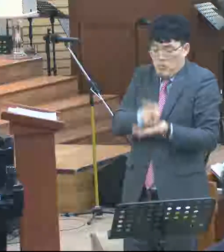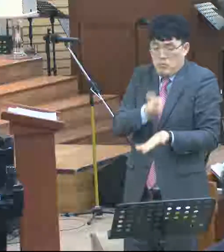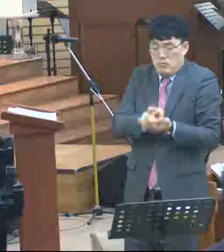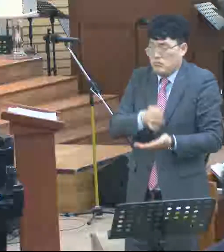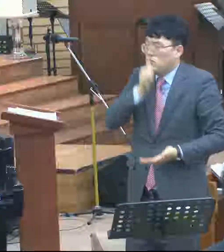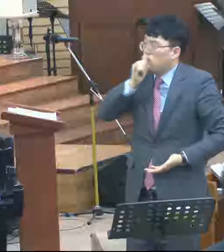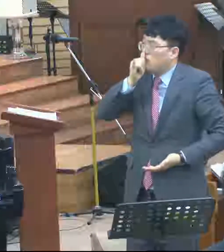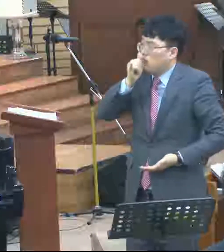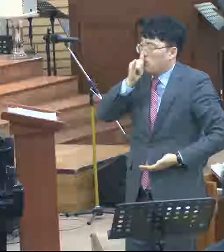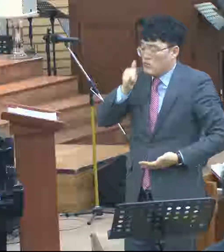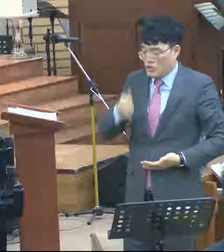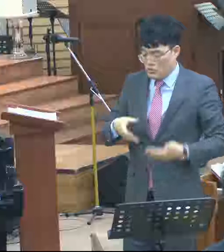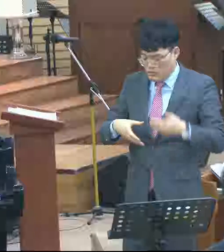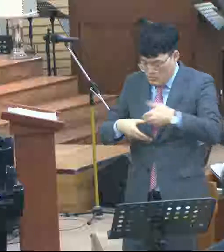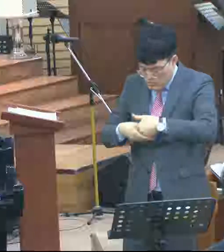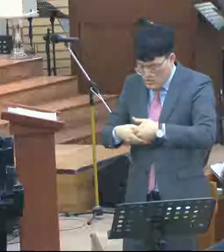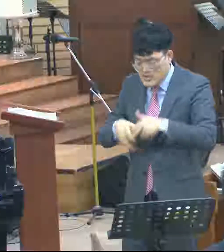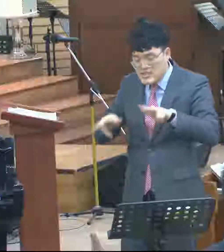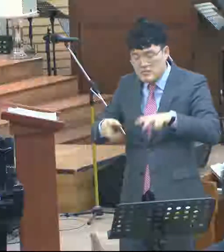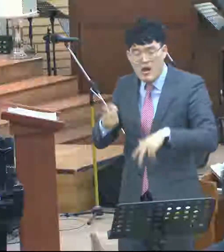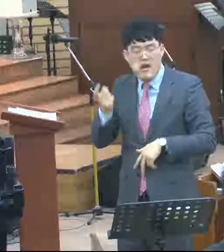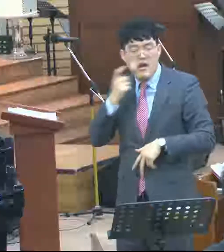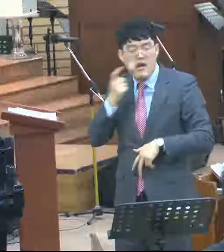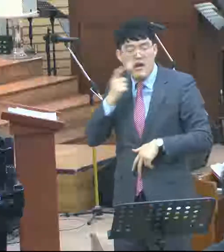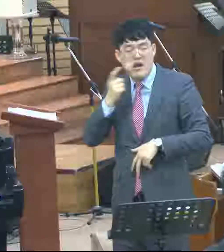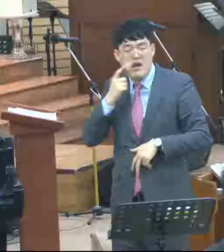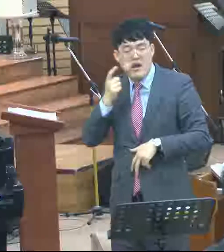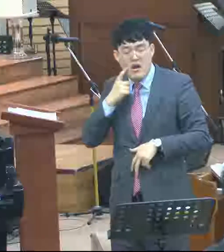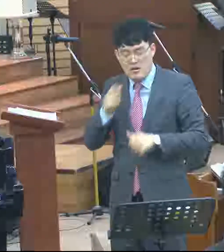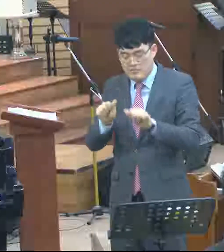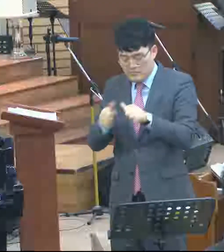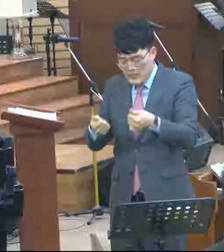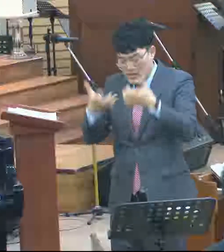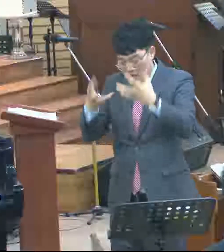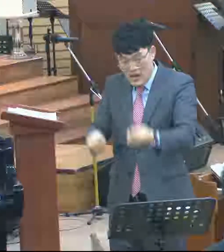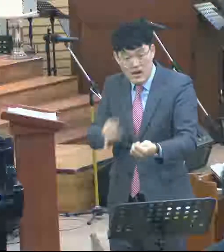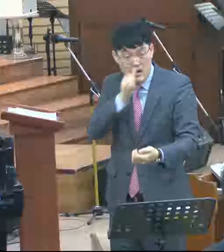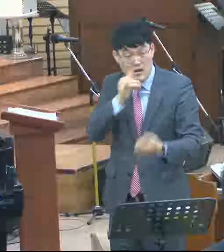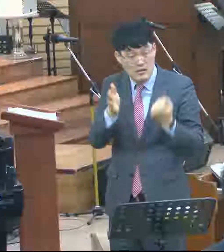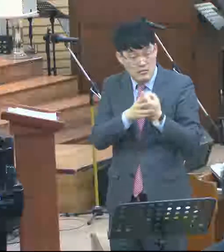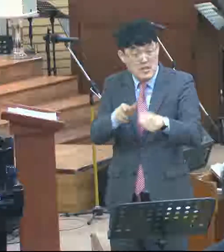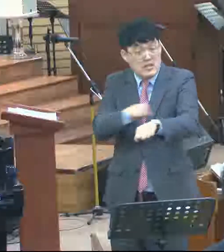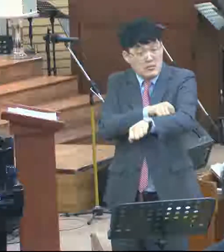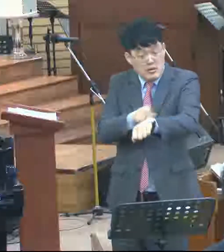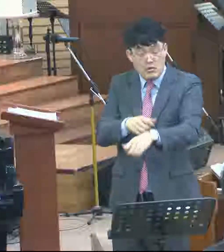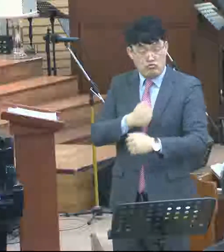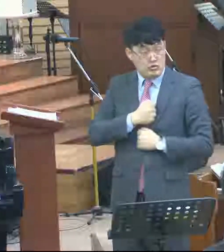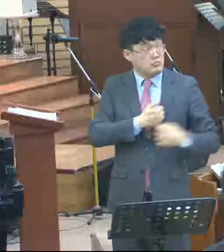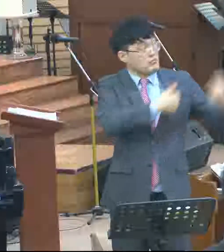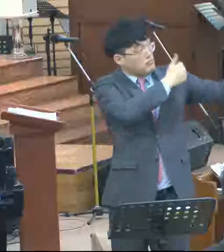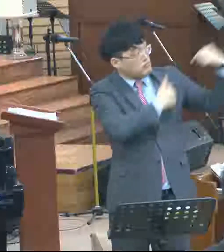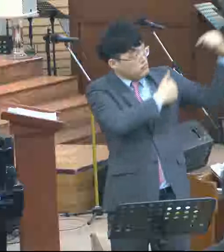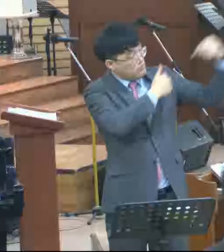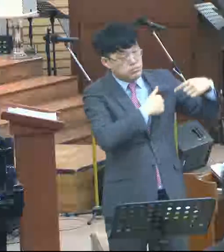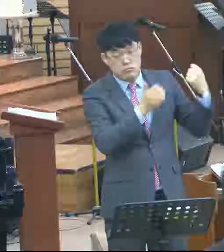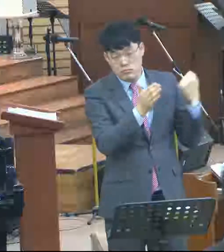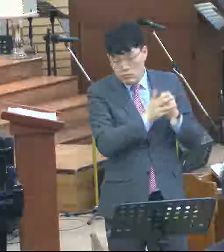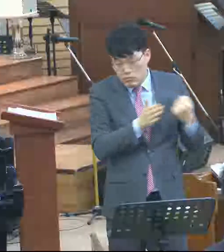지금 이 가짜 신분증이 많기 때문에 특별히 주의하라는 지침까지 내려왔다는 거예요.